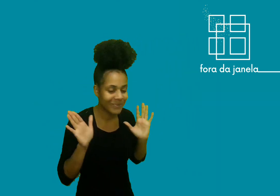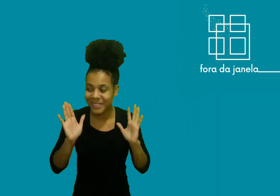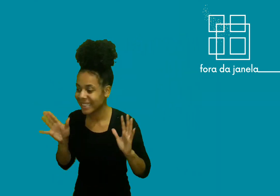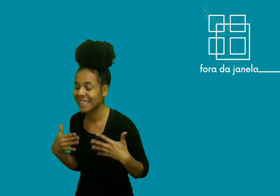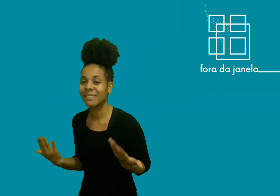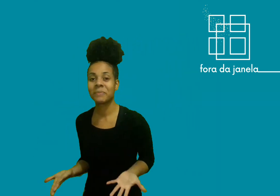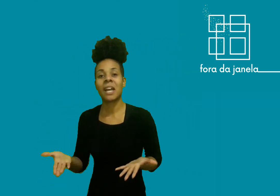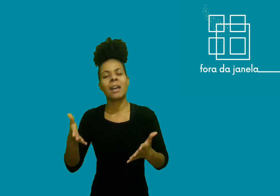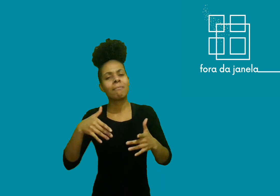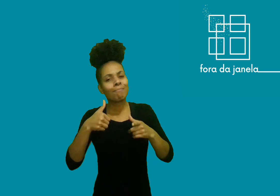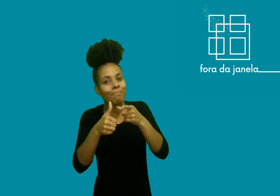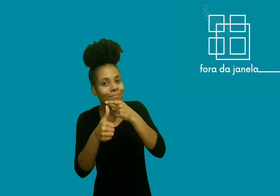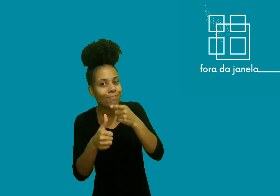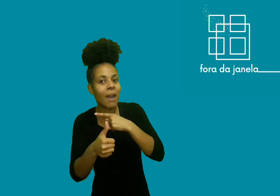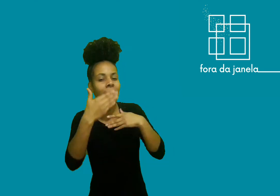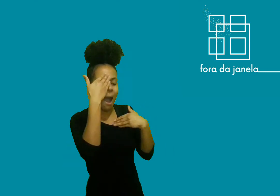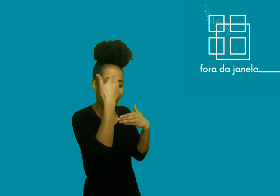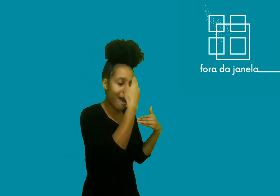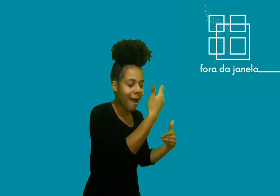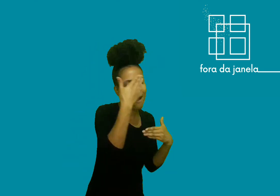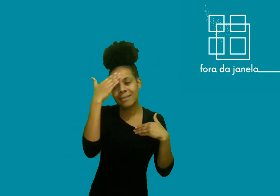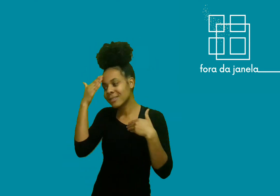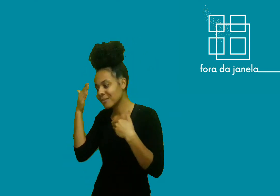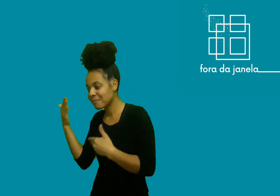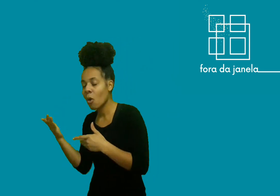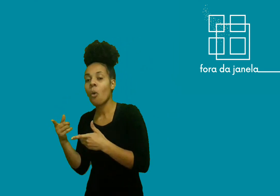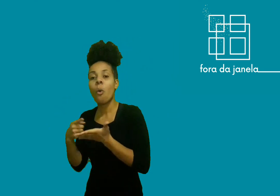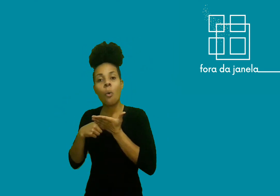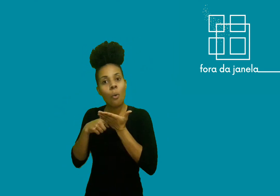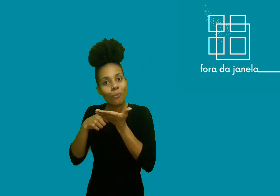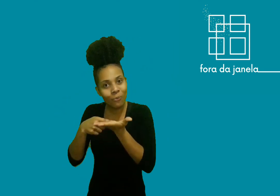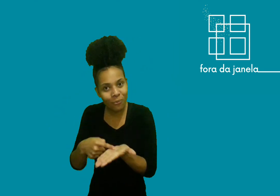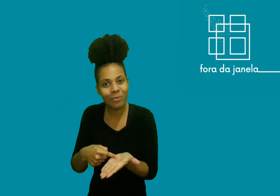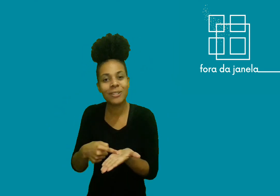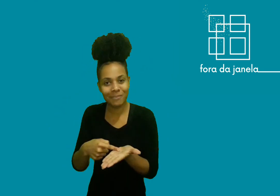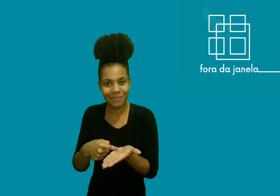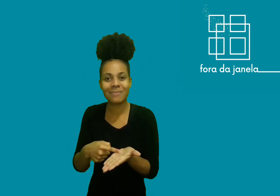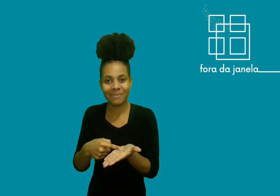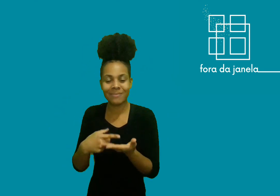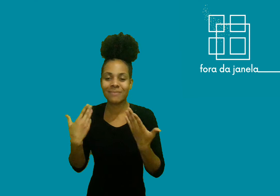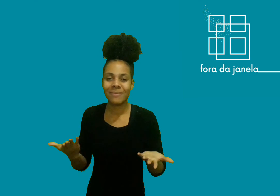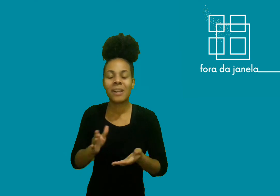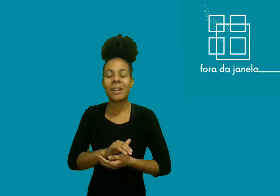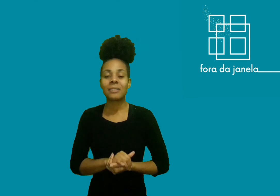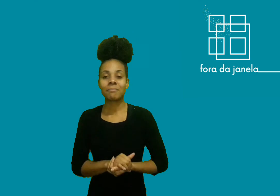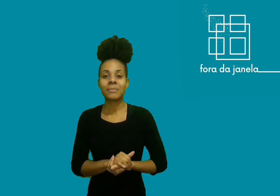hoje. E, enfim, é uma oportunidade muito grande poder falar isso e compartilhar essas ideias